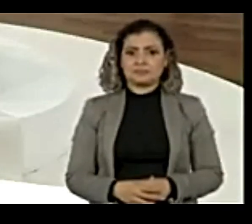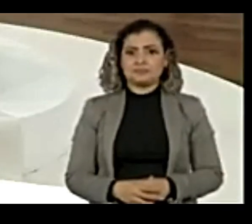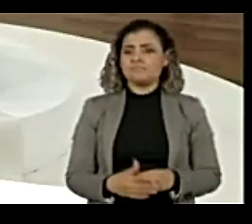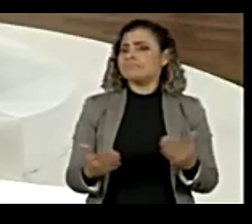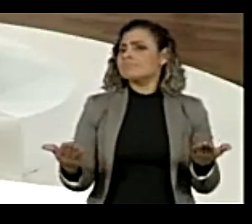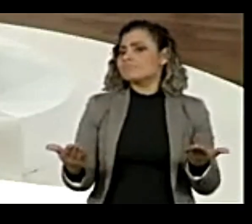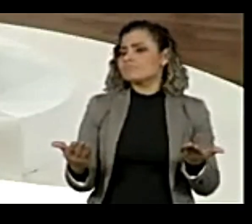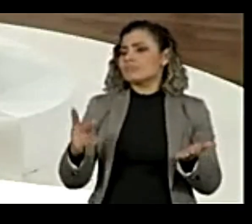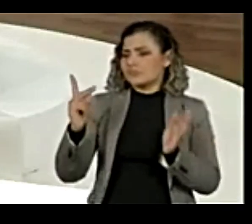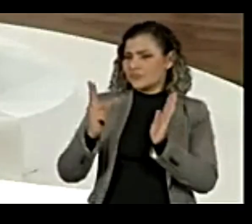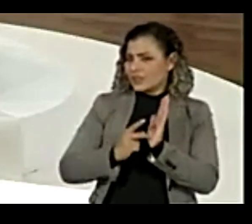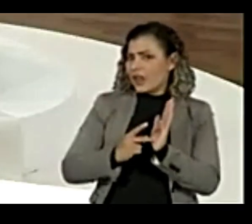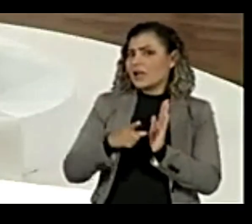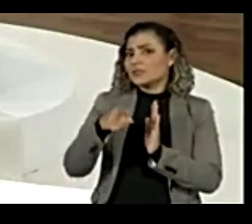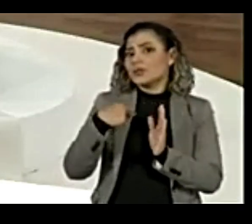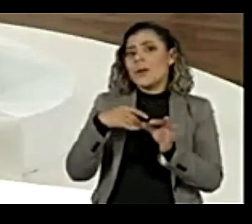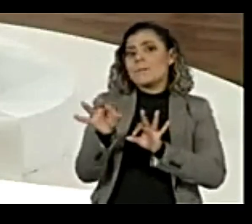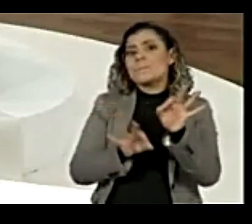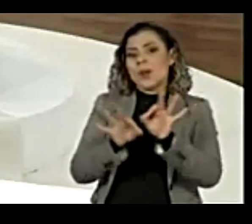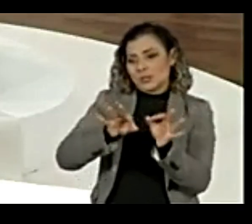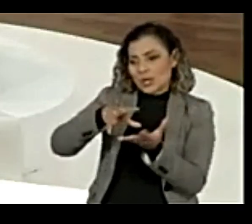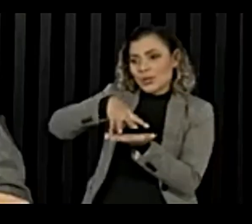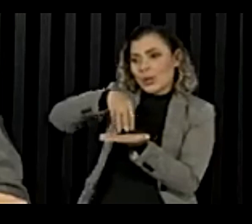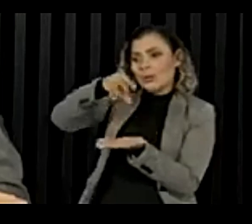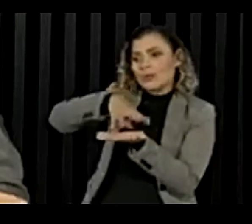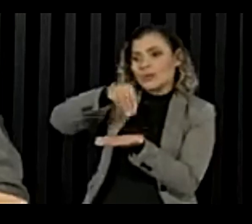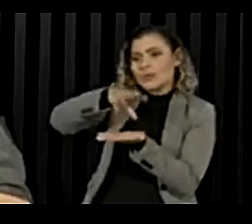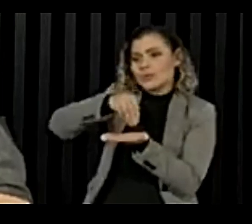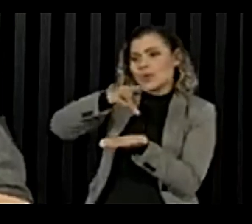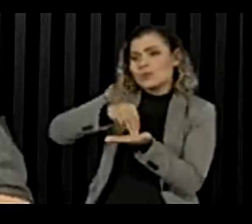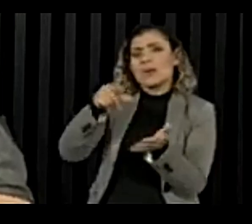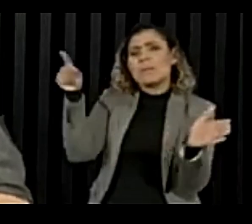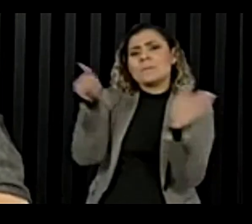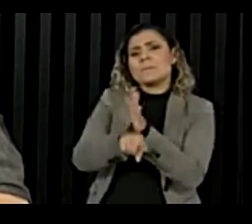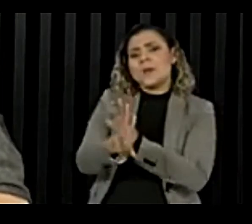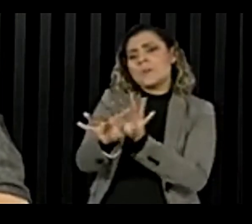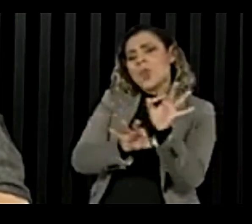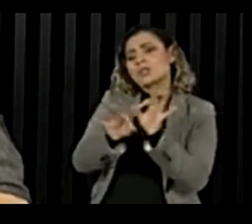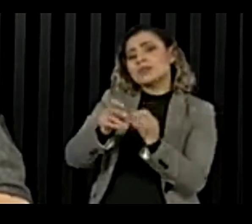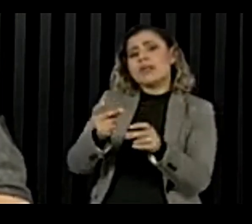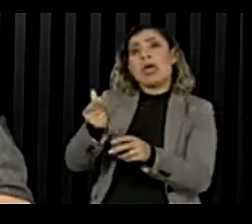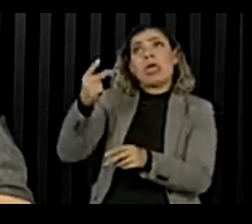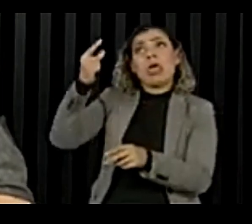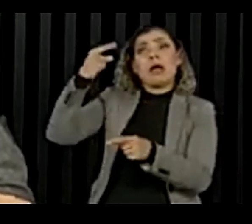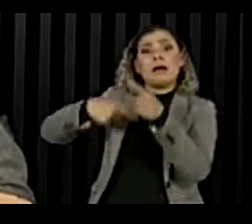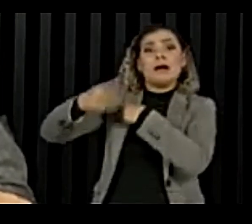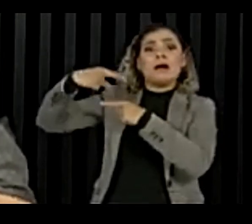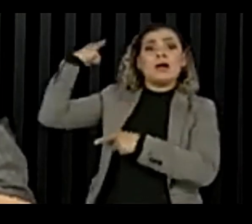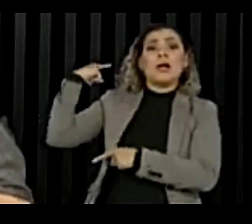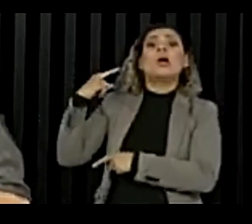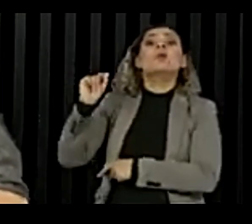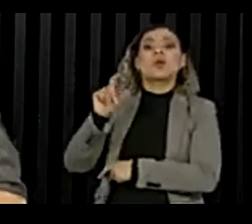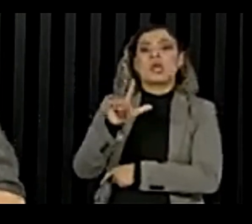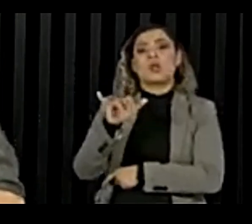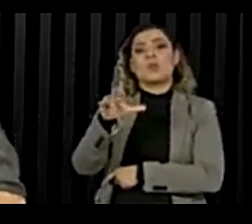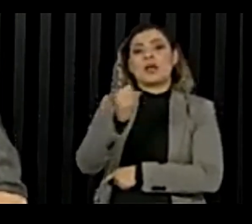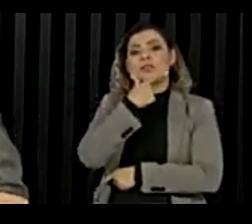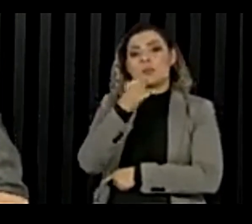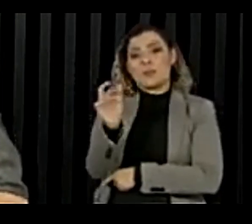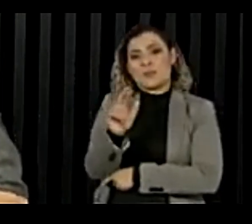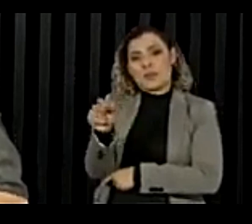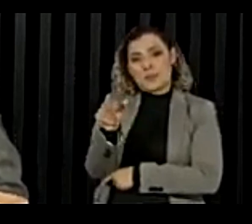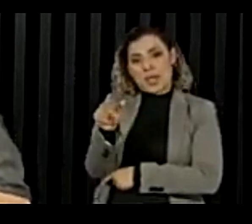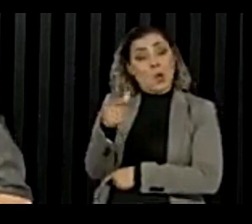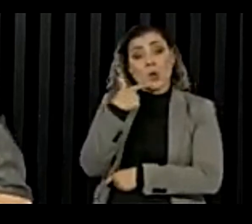Na verdade, o projeto das coxinhas ele foi idealizado lá no embrião da coisa pelo Lucas. Na época, ele nem falava com o